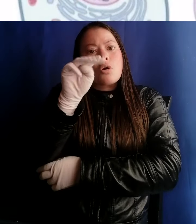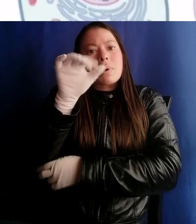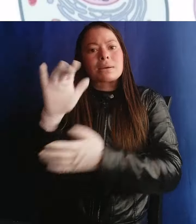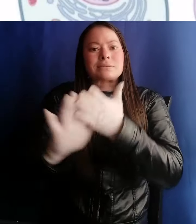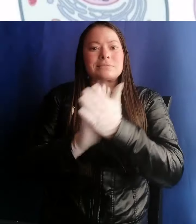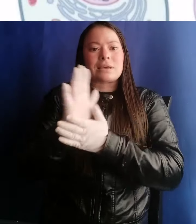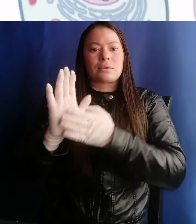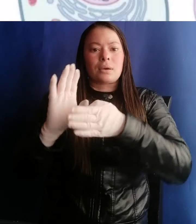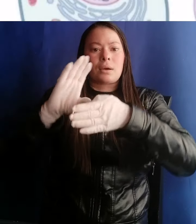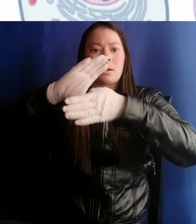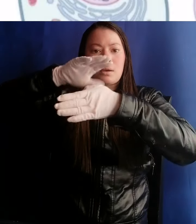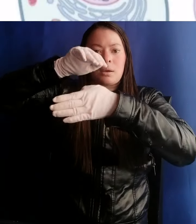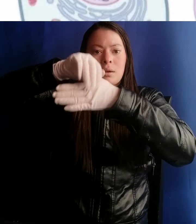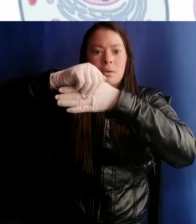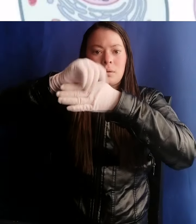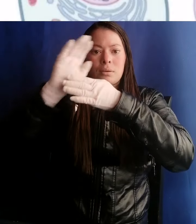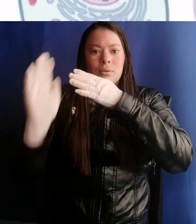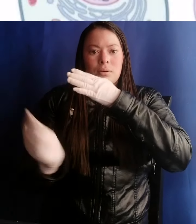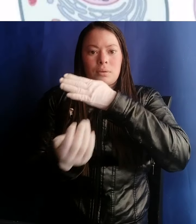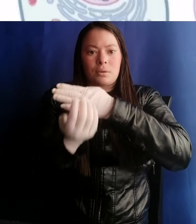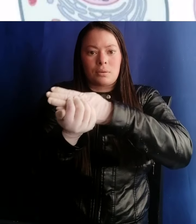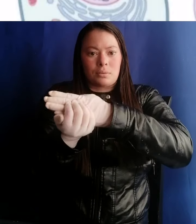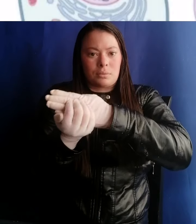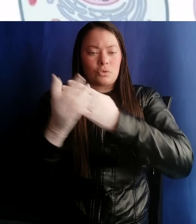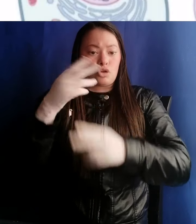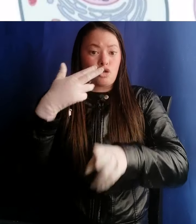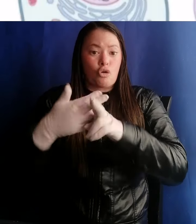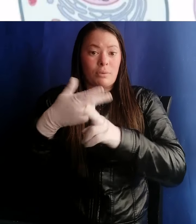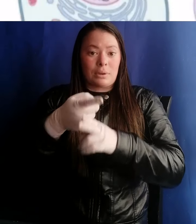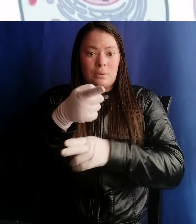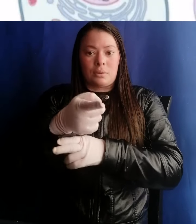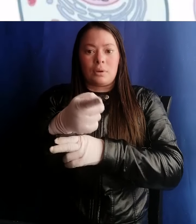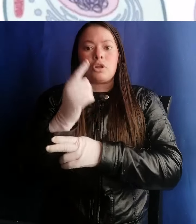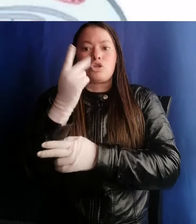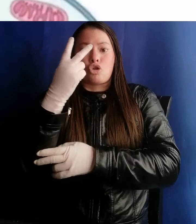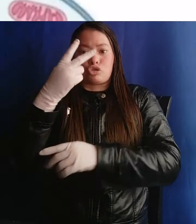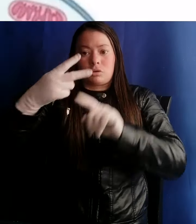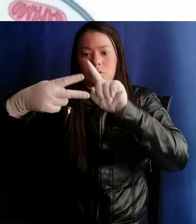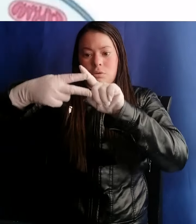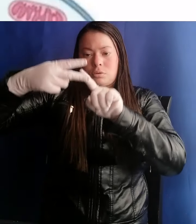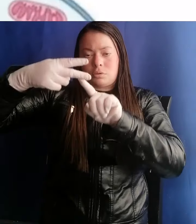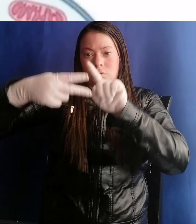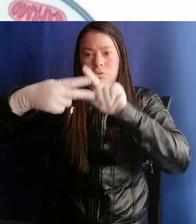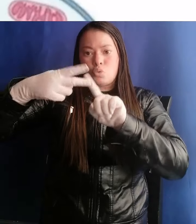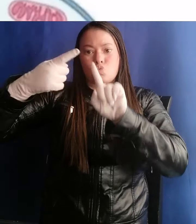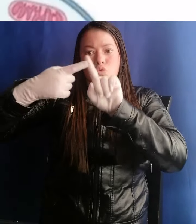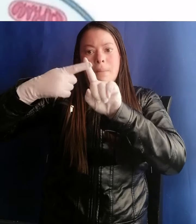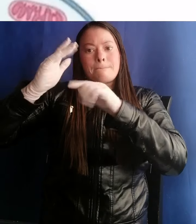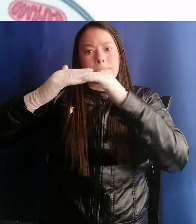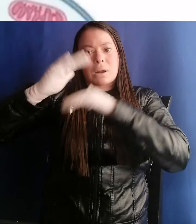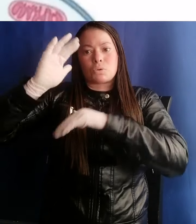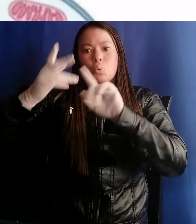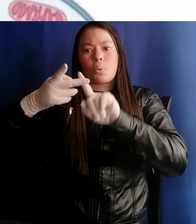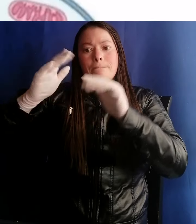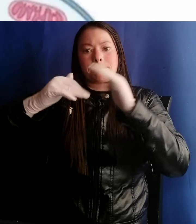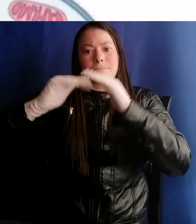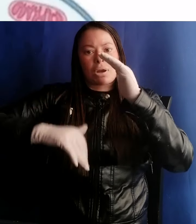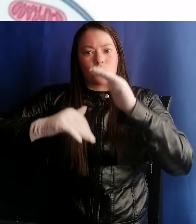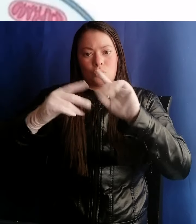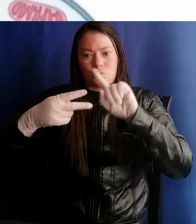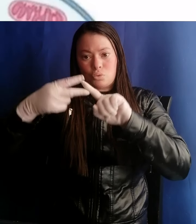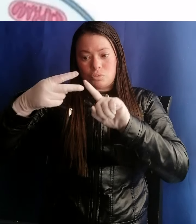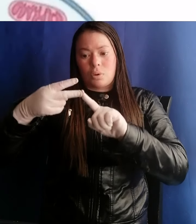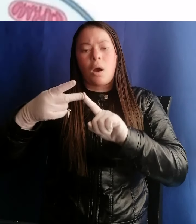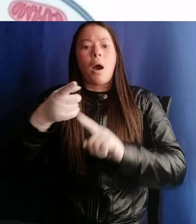ribosoma. Aquí apreciamos un par de ribosomas en el citoplasma. Parecido quizá a una bellota, el ribosoma se compone de